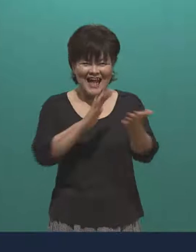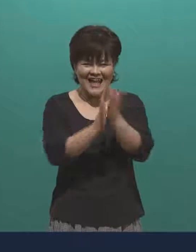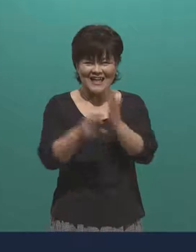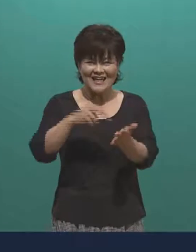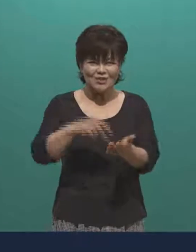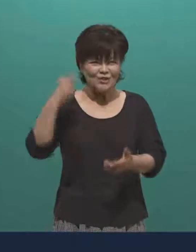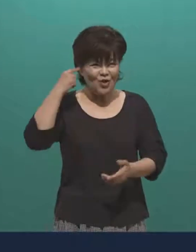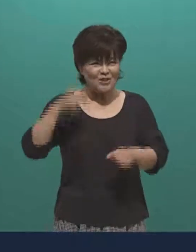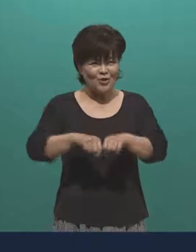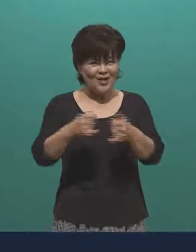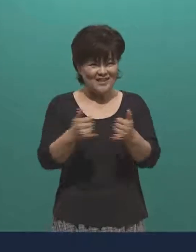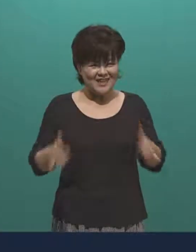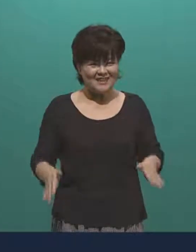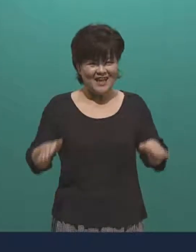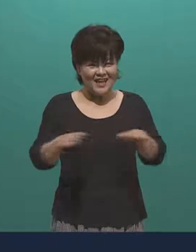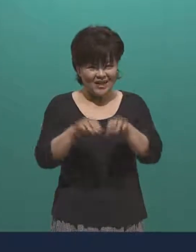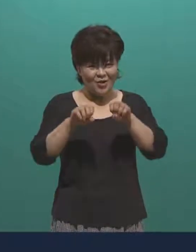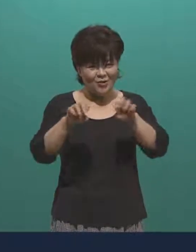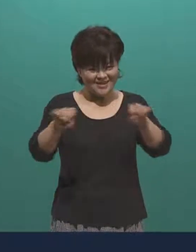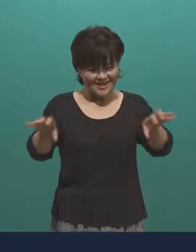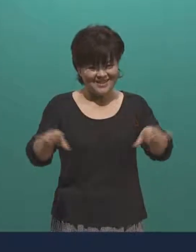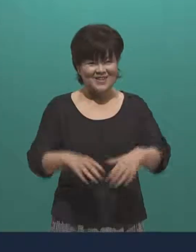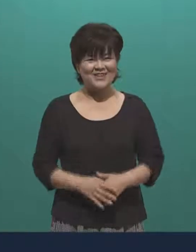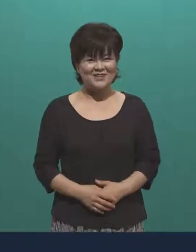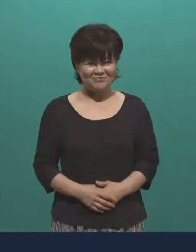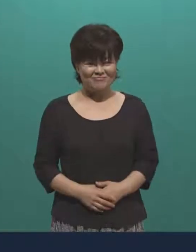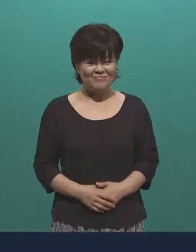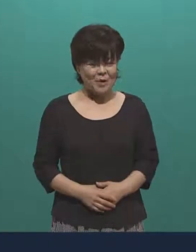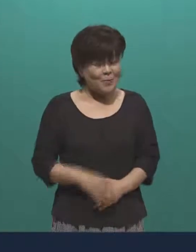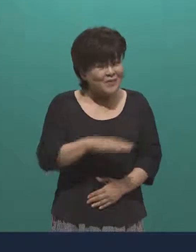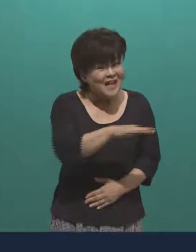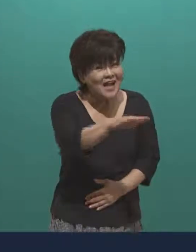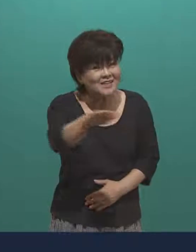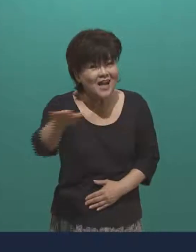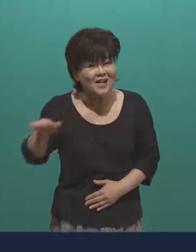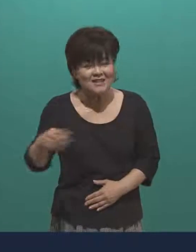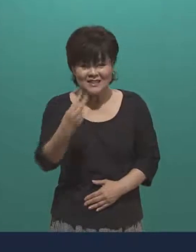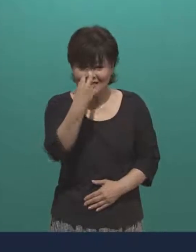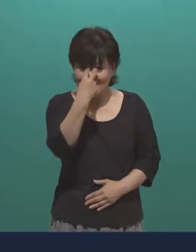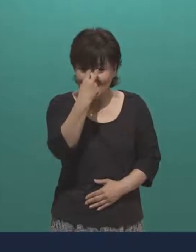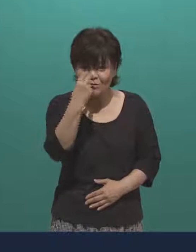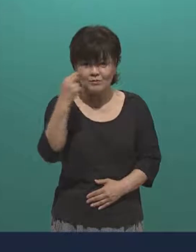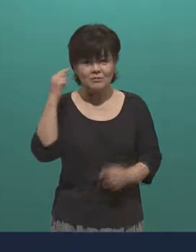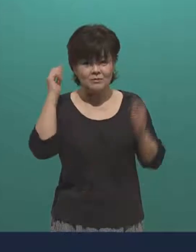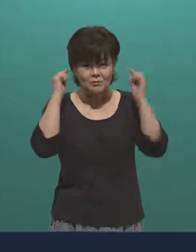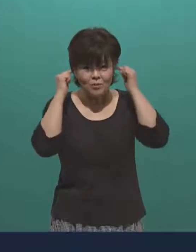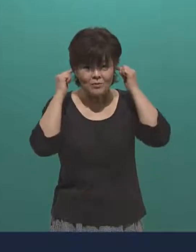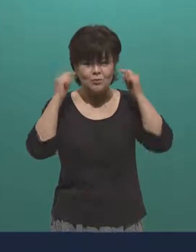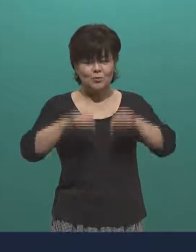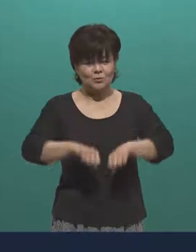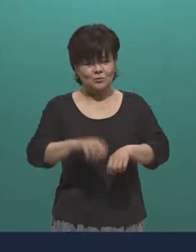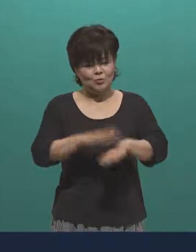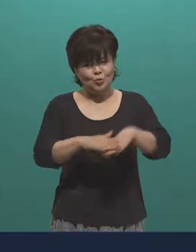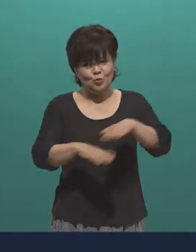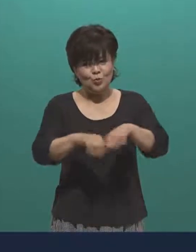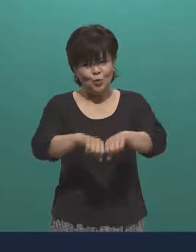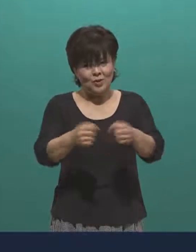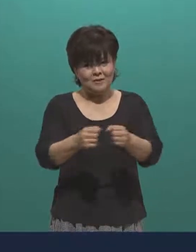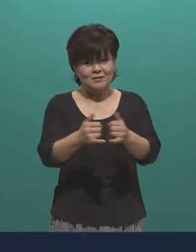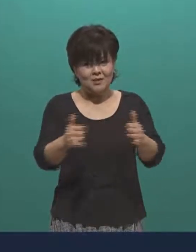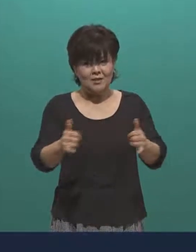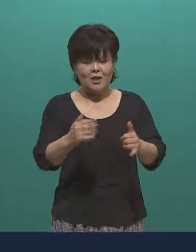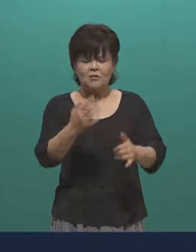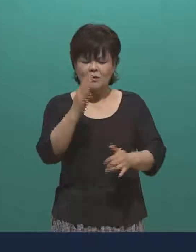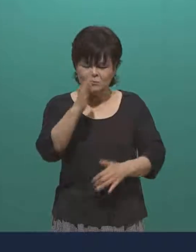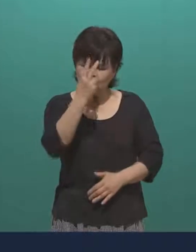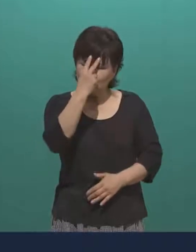続いて滋賀県立聴覚障害者センターからのお知らせです。皆さんは視覚と聴覚の重複障害